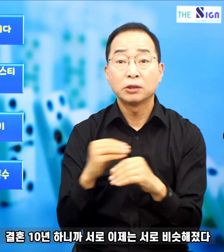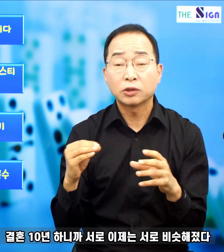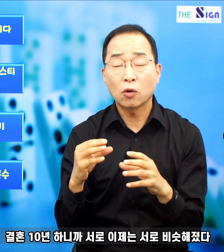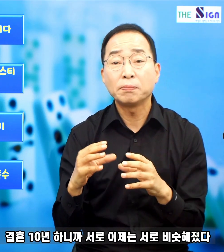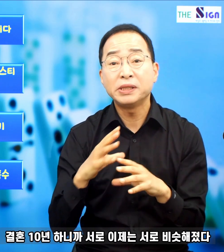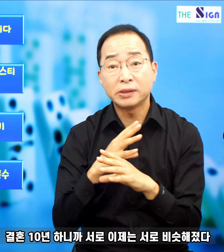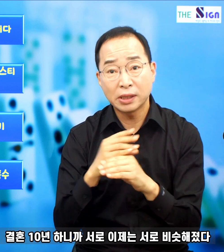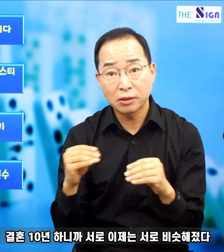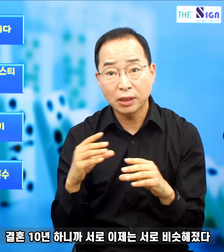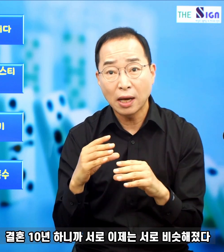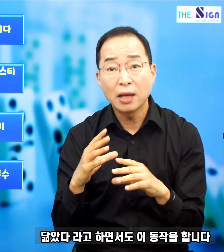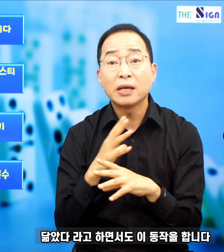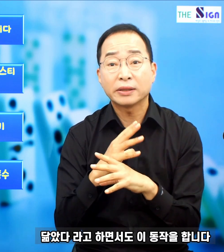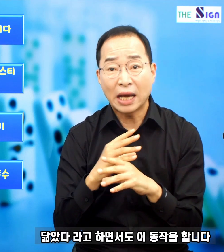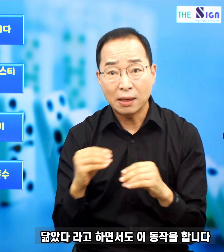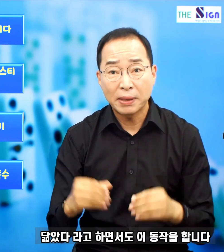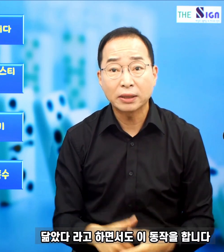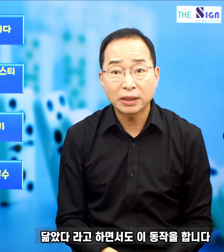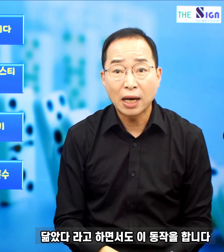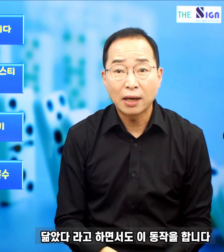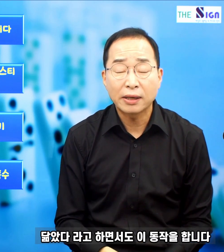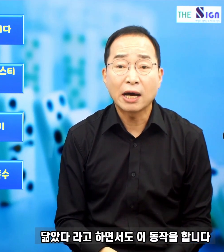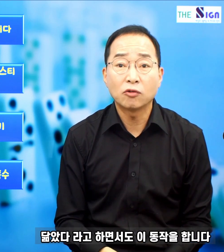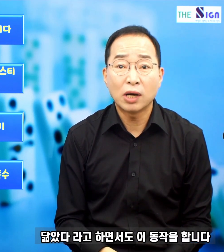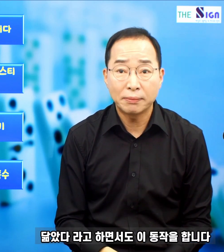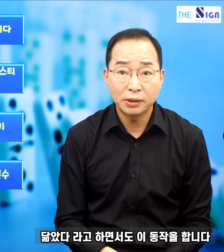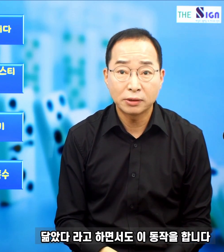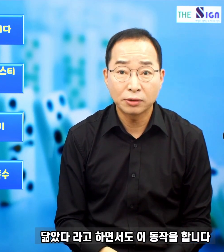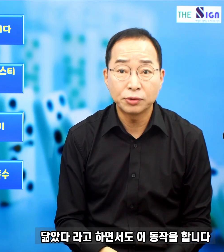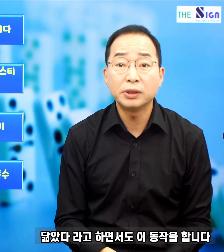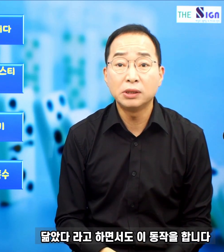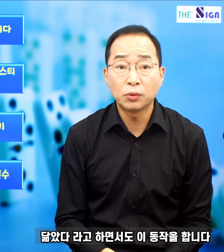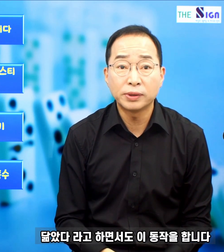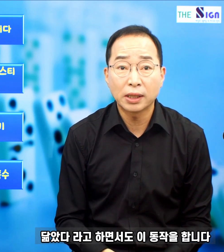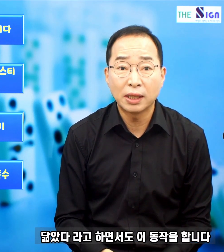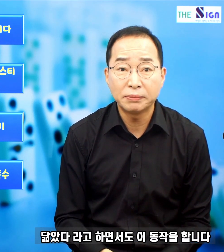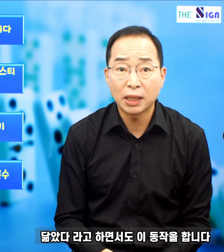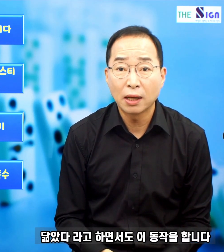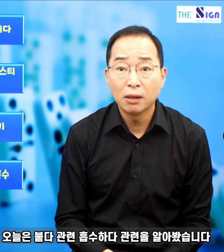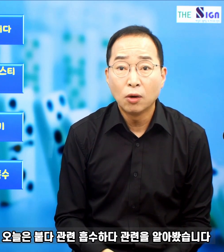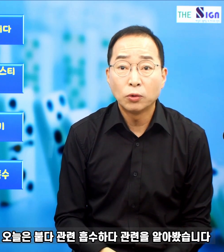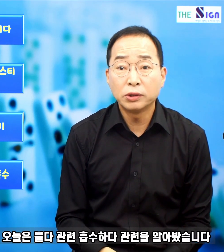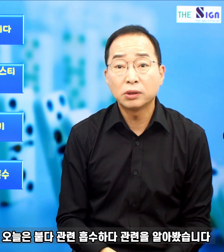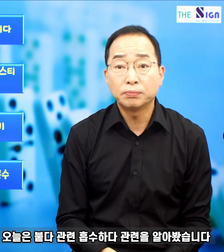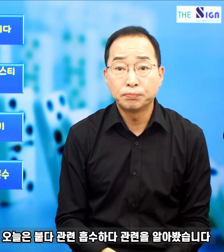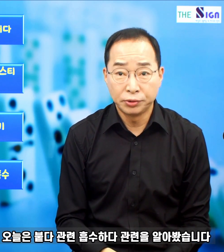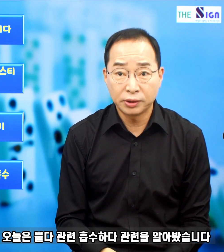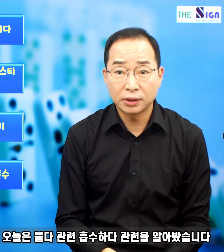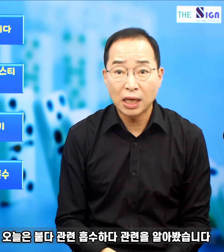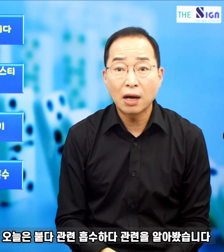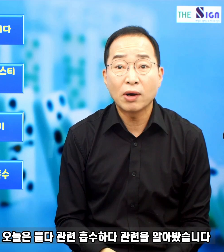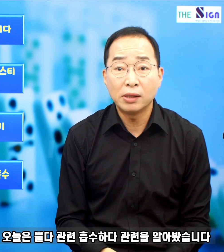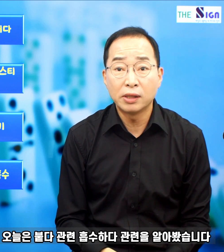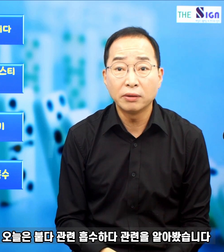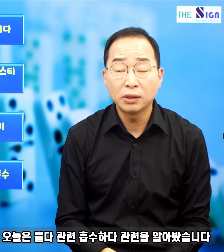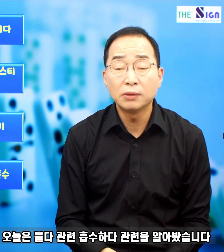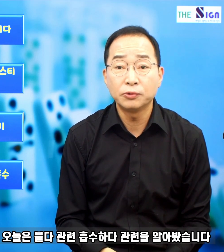서로 비슷해졌다, 닮았다 라고 하면서도 이 동작을 합니다. 오늘은 붙다 관련,